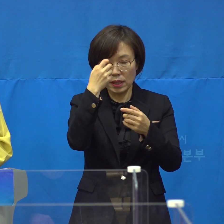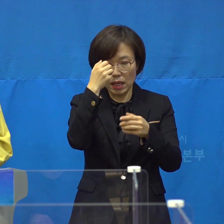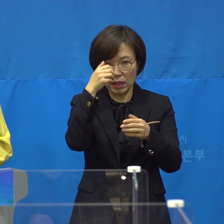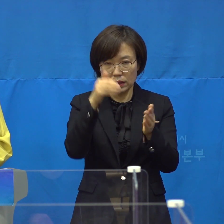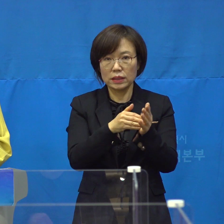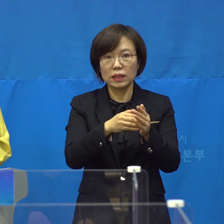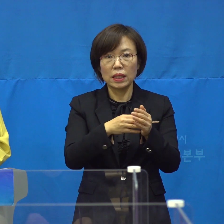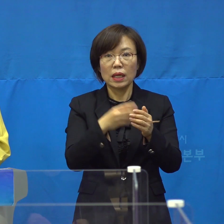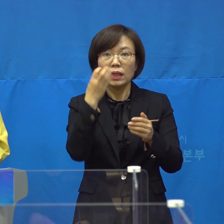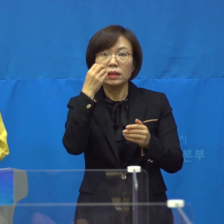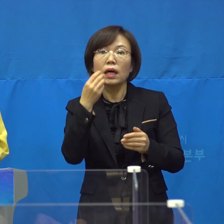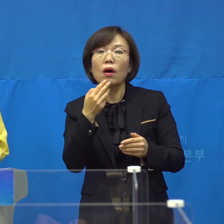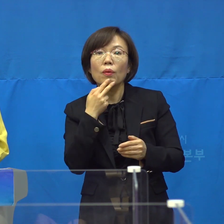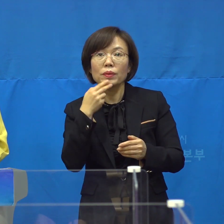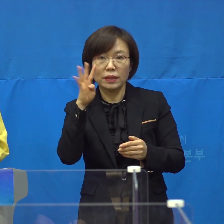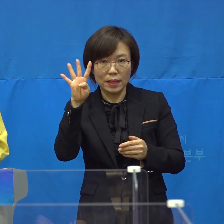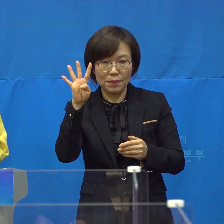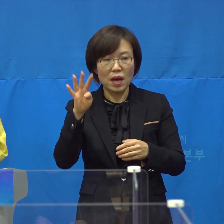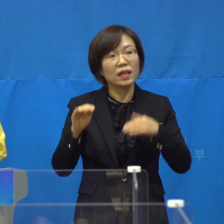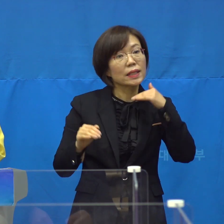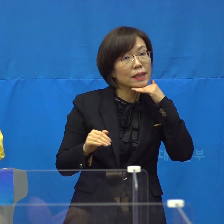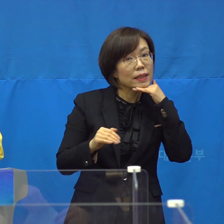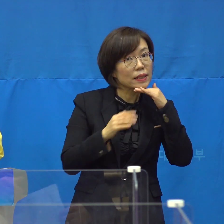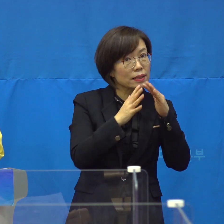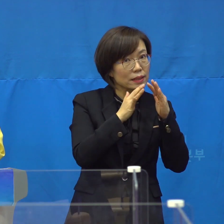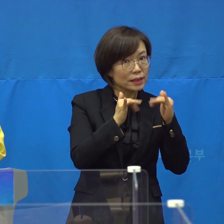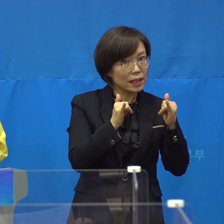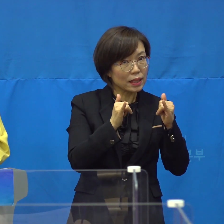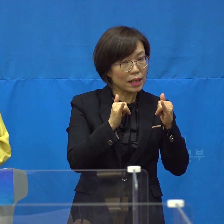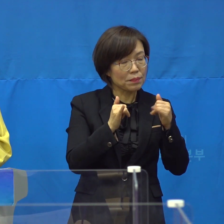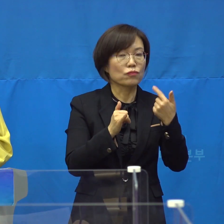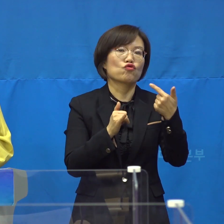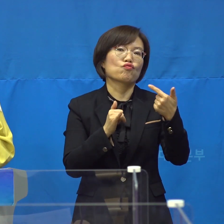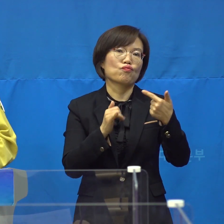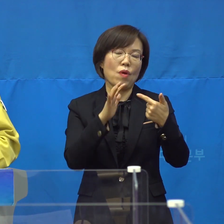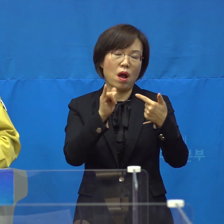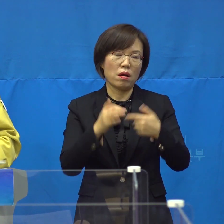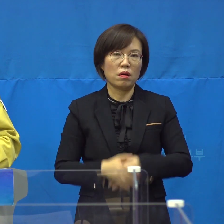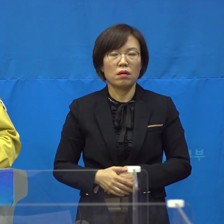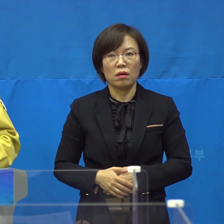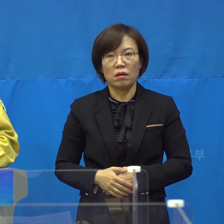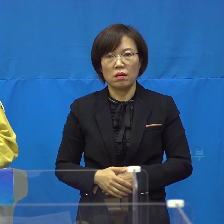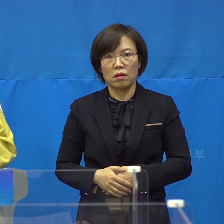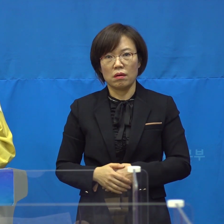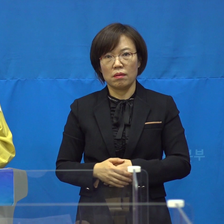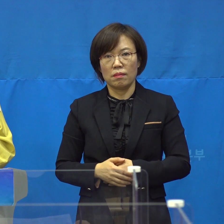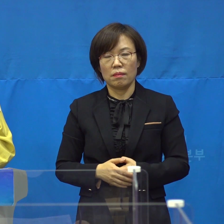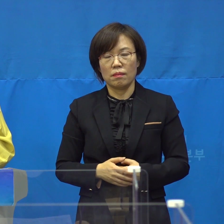검사를 했고 음성 4명, 검사 결과를 기다리고 있는 검사 중이 6명이 되겠습니다.